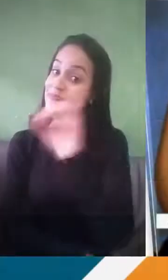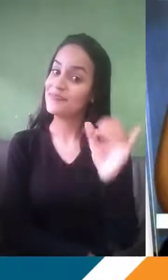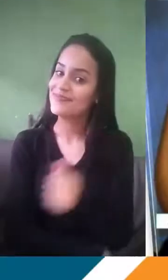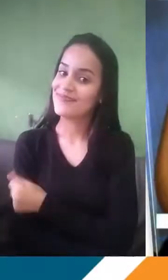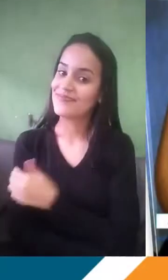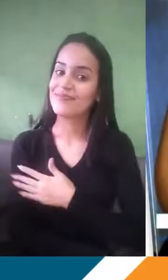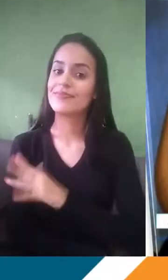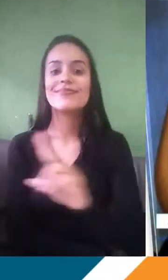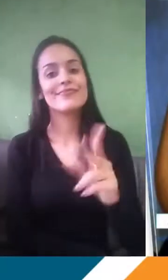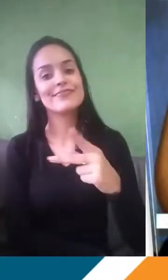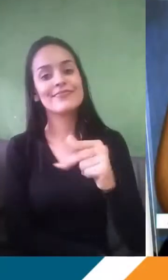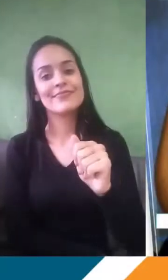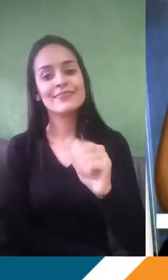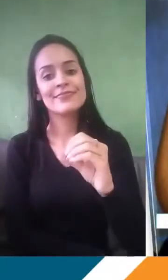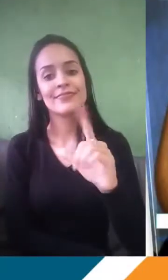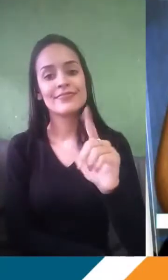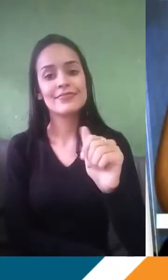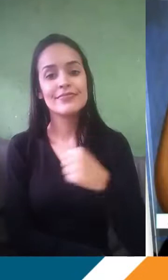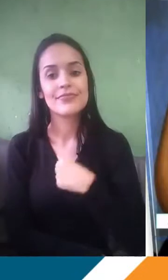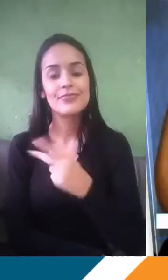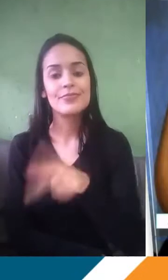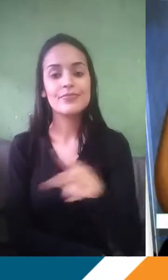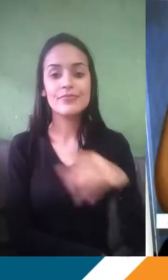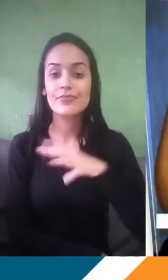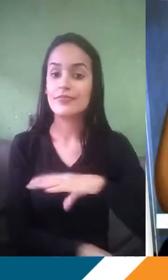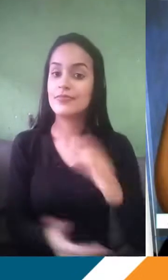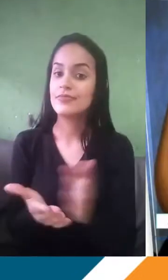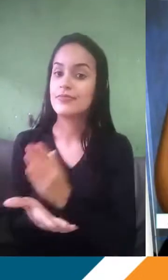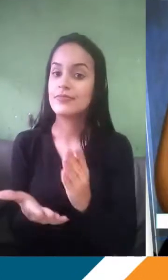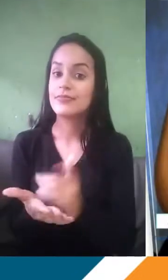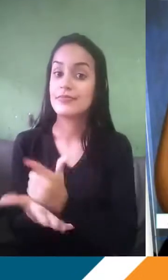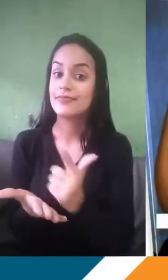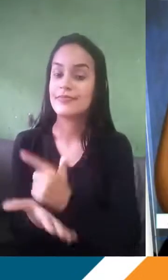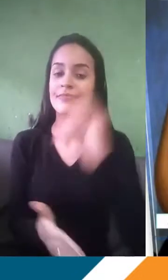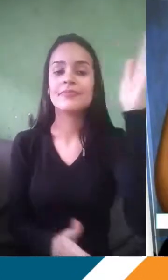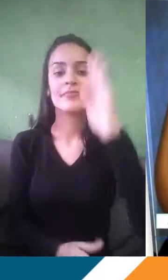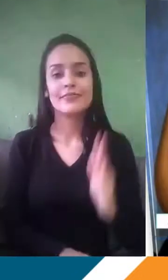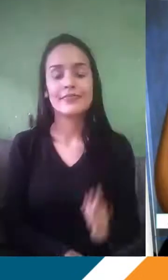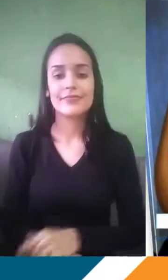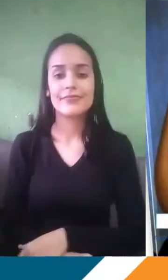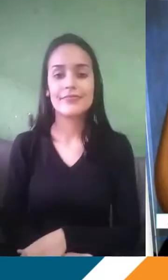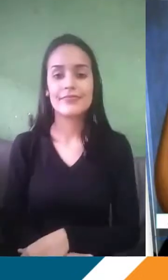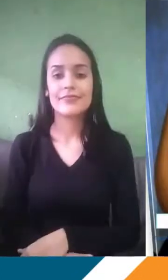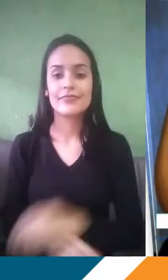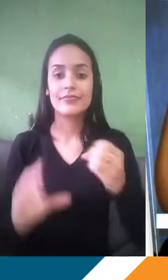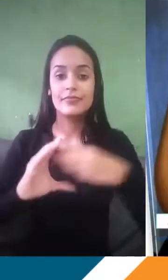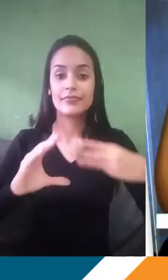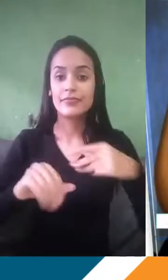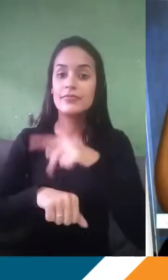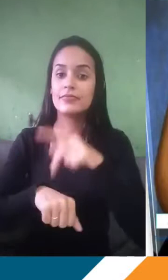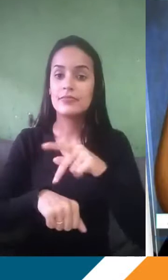Olá, pessoal! Meu nome é Paola, eu sou a mediadora de Língua Portuguesa e Literatura Brasileira do Polo de São Pedro da